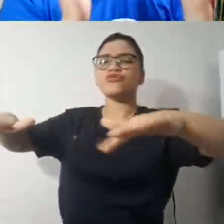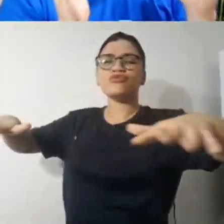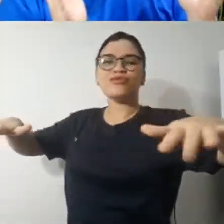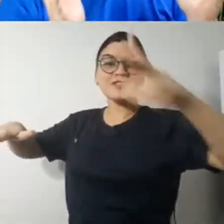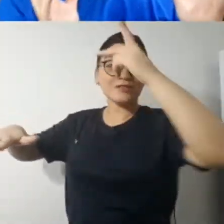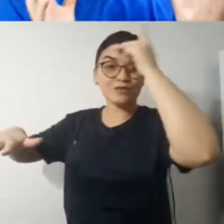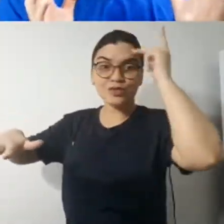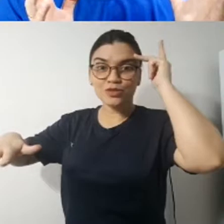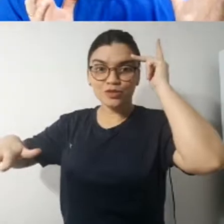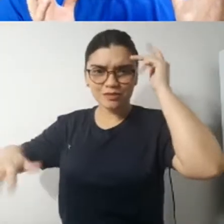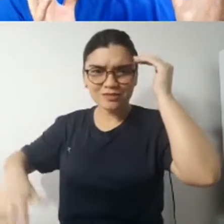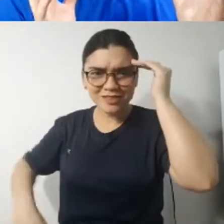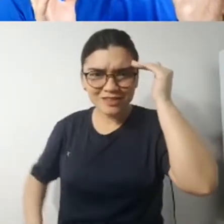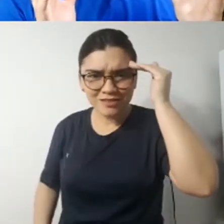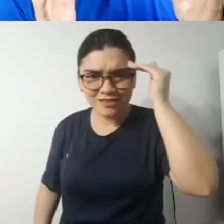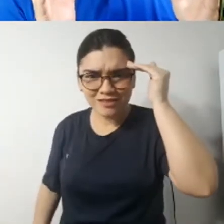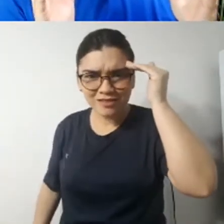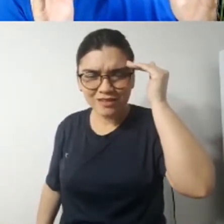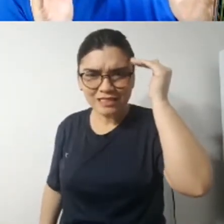isso?